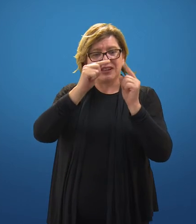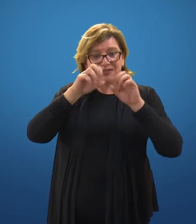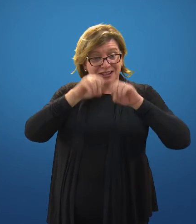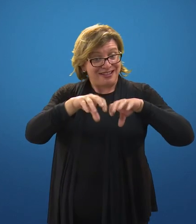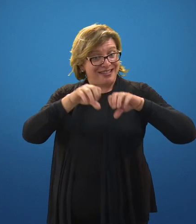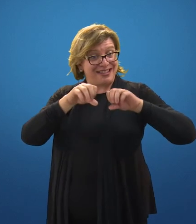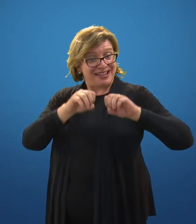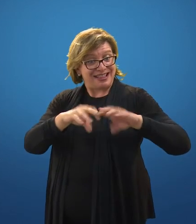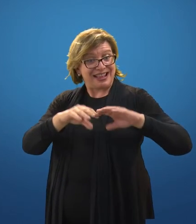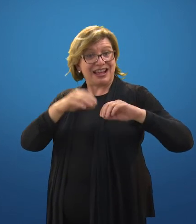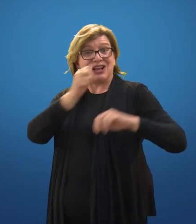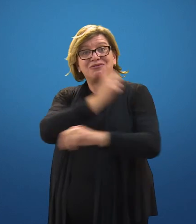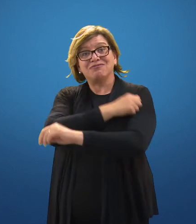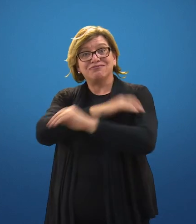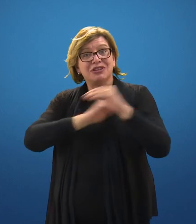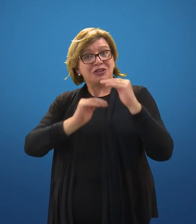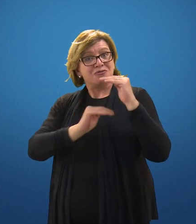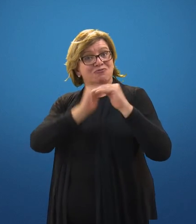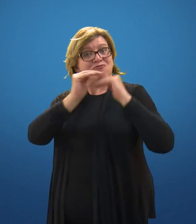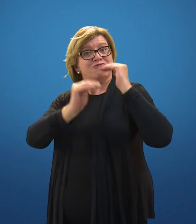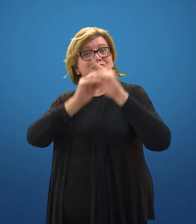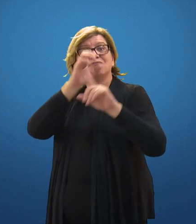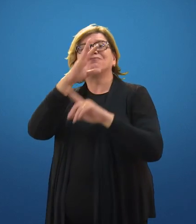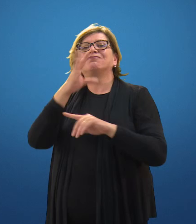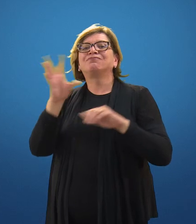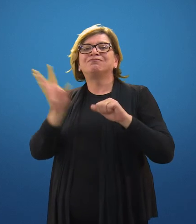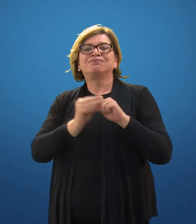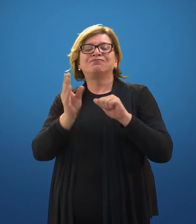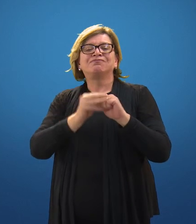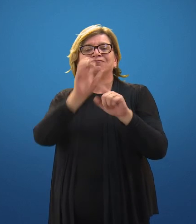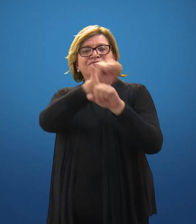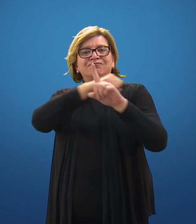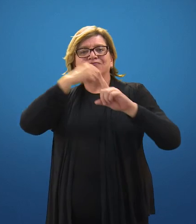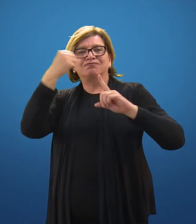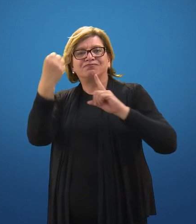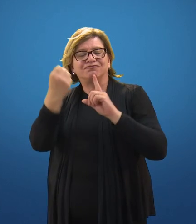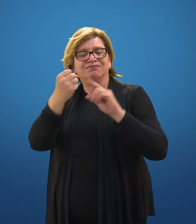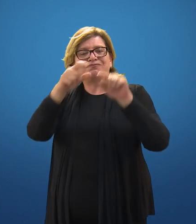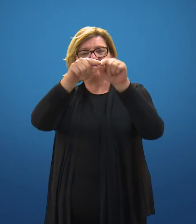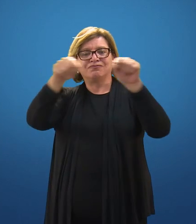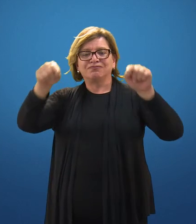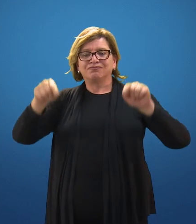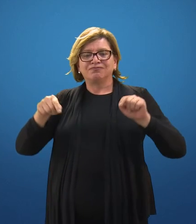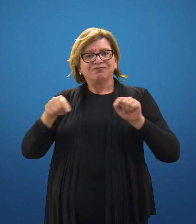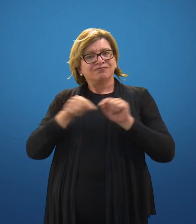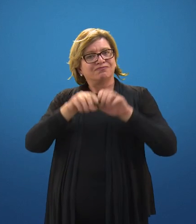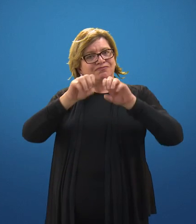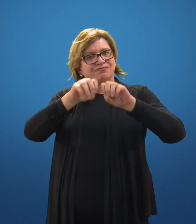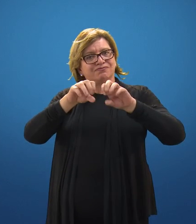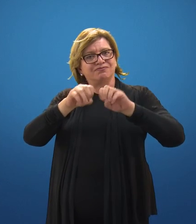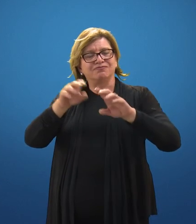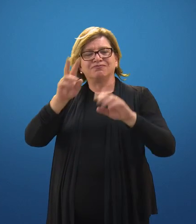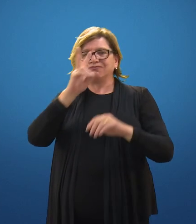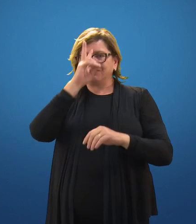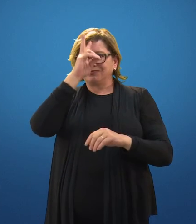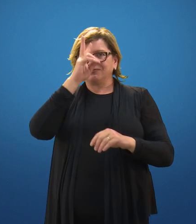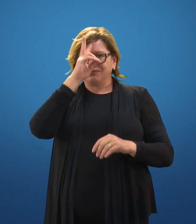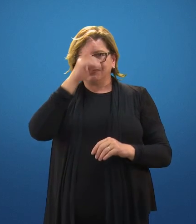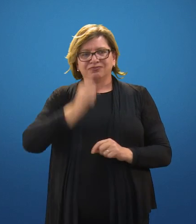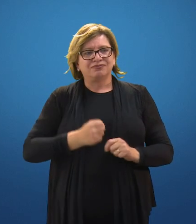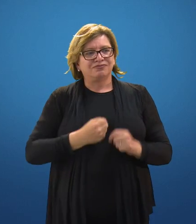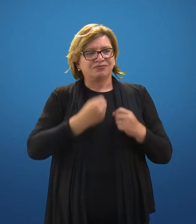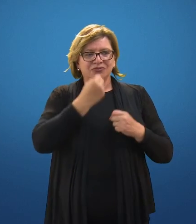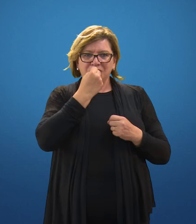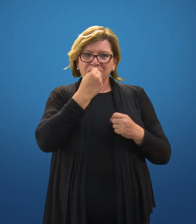de construir o conhecimento sociológico dentro das salas de aulas do ensino médio. Desejo a vocês uma